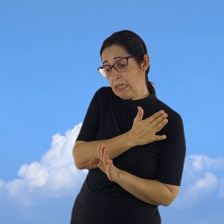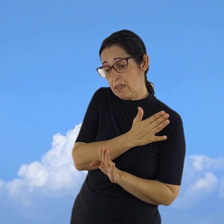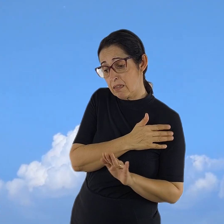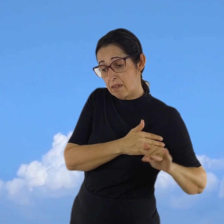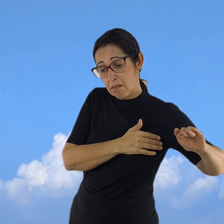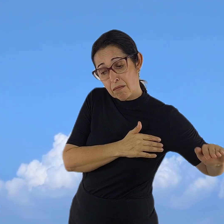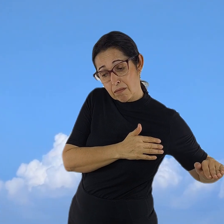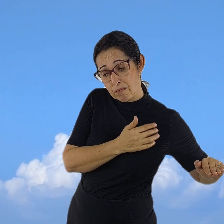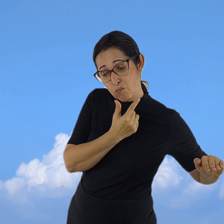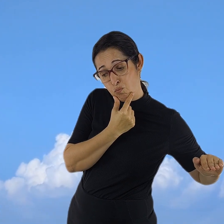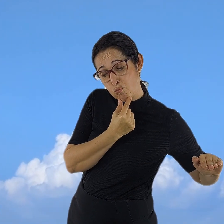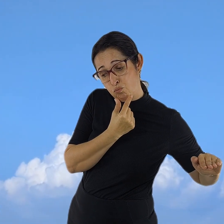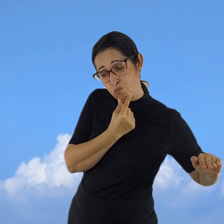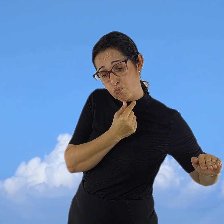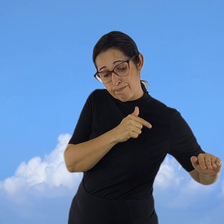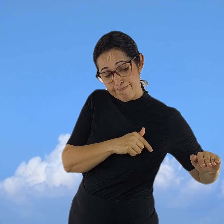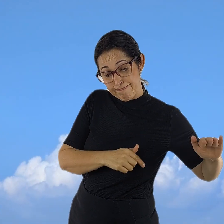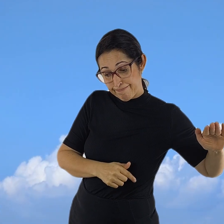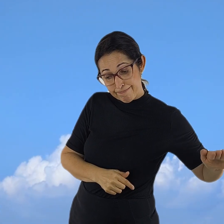desde a infância,